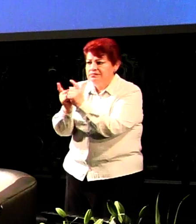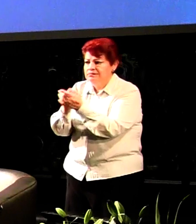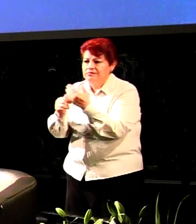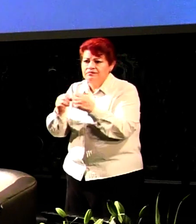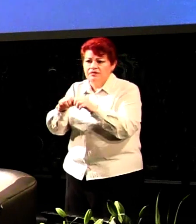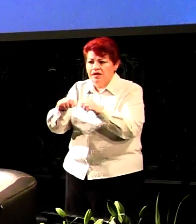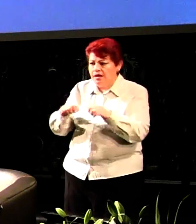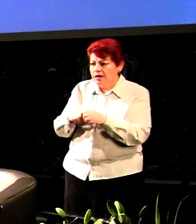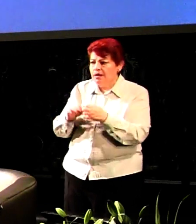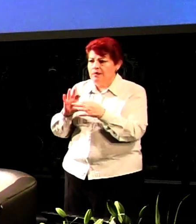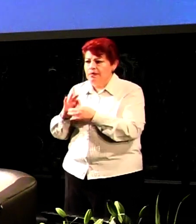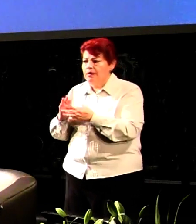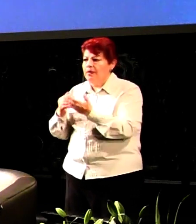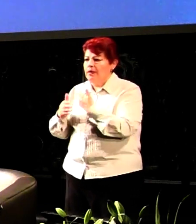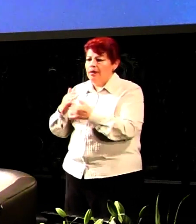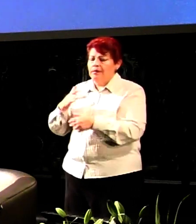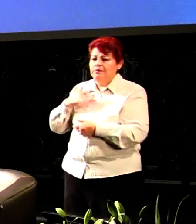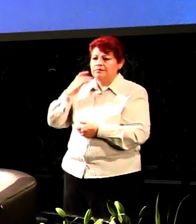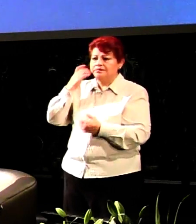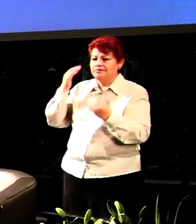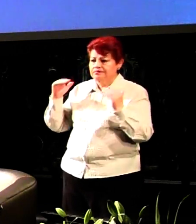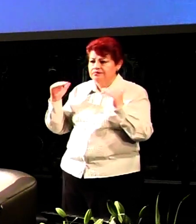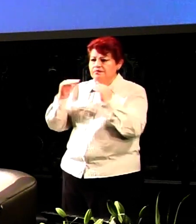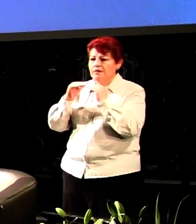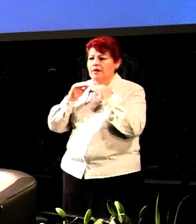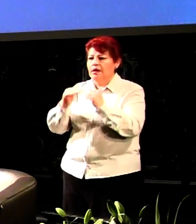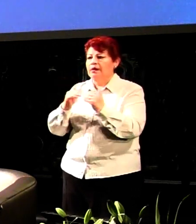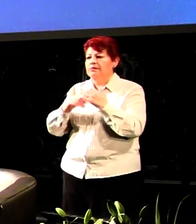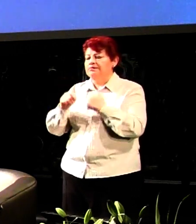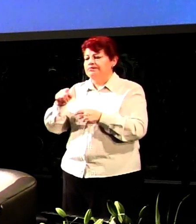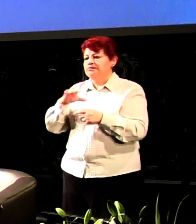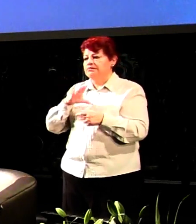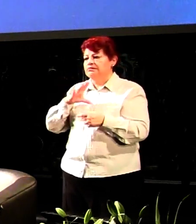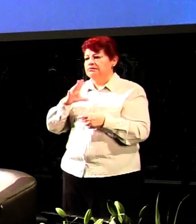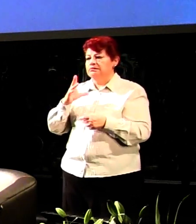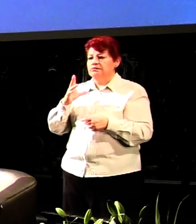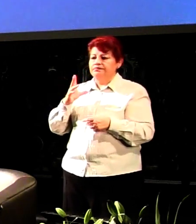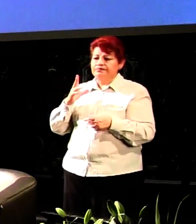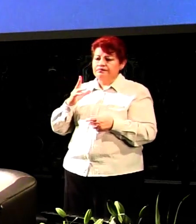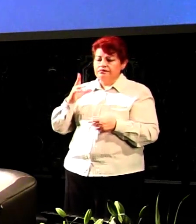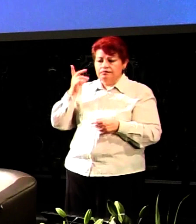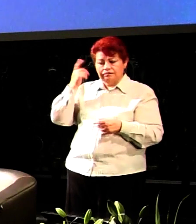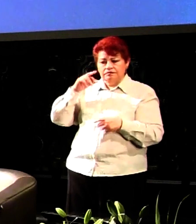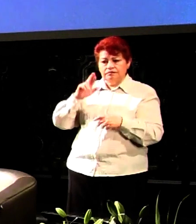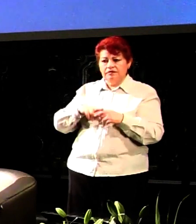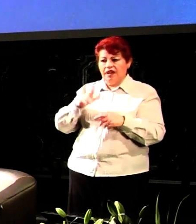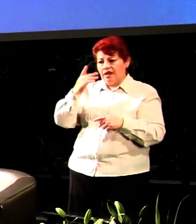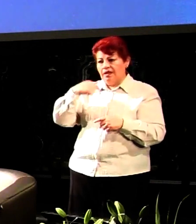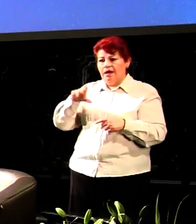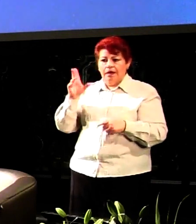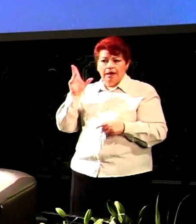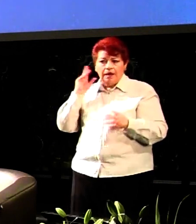equipo, el saber empatizar, como lo comentaba la rectora, el saber escuchar a los demás, el